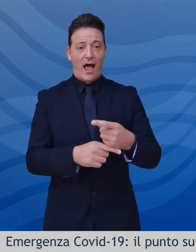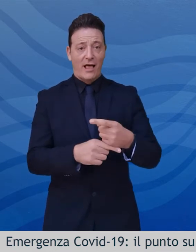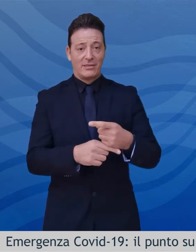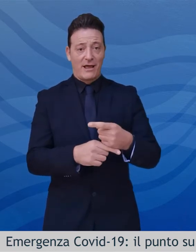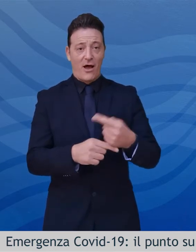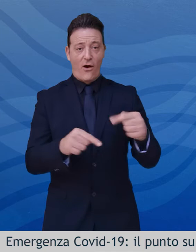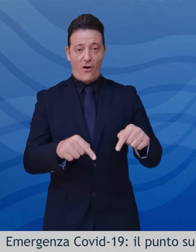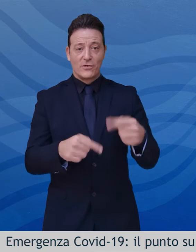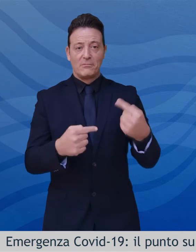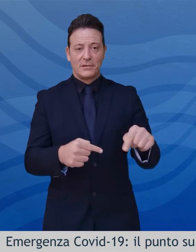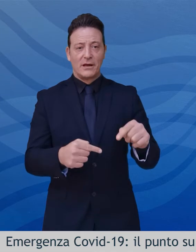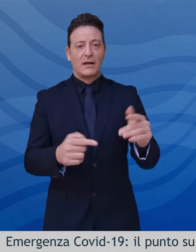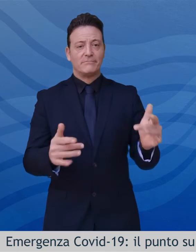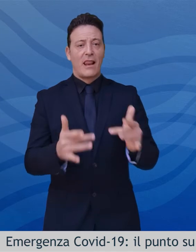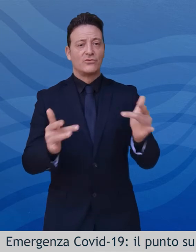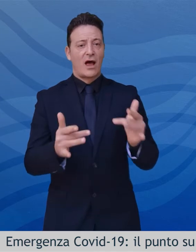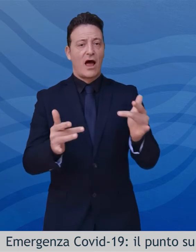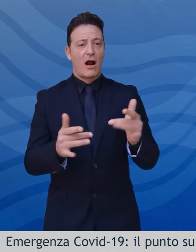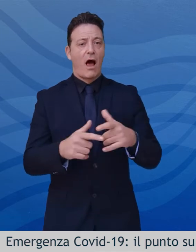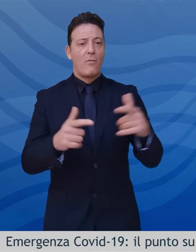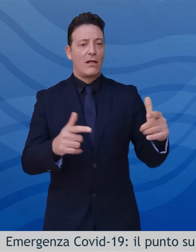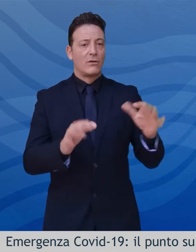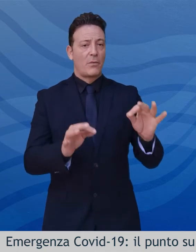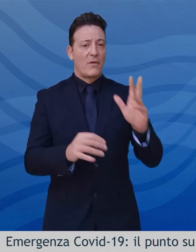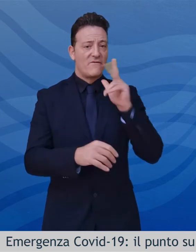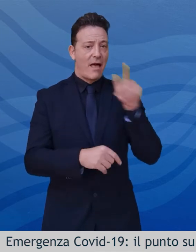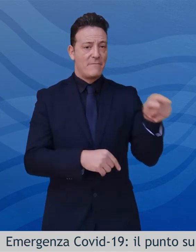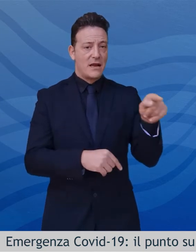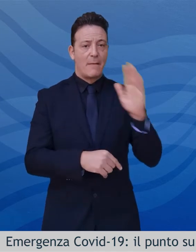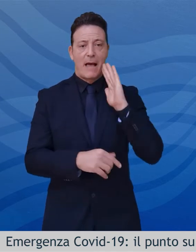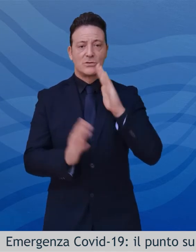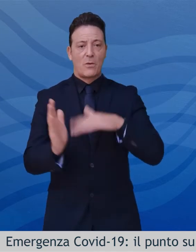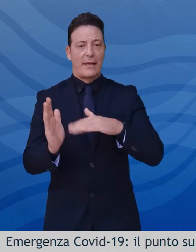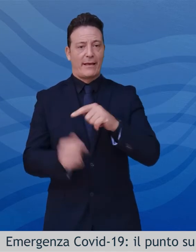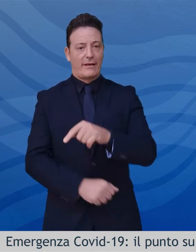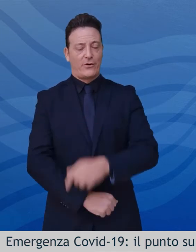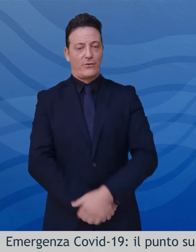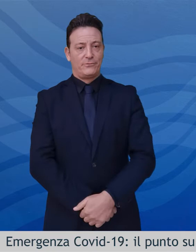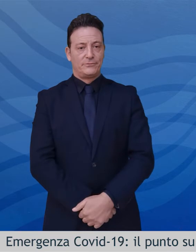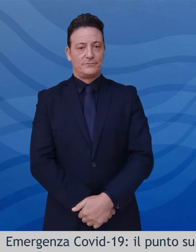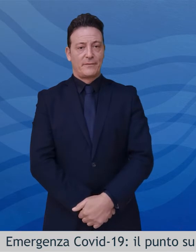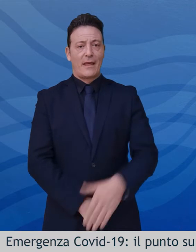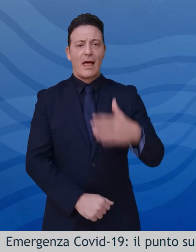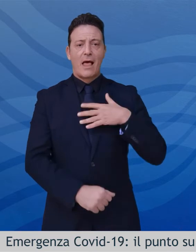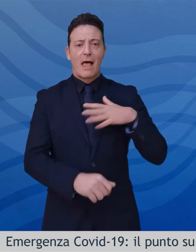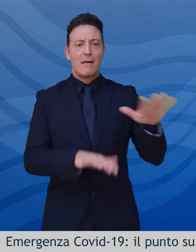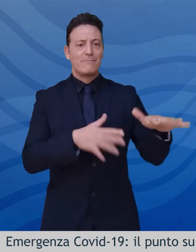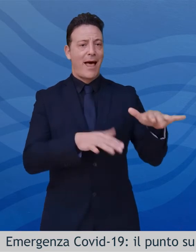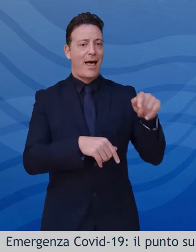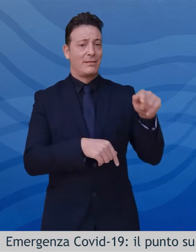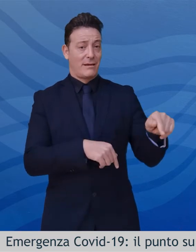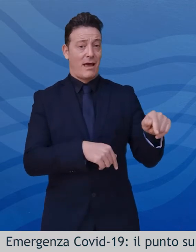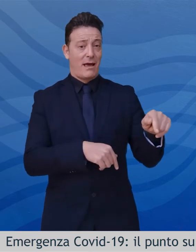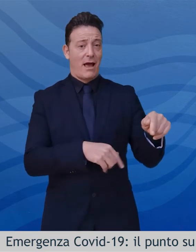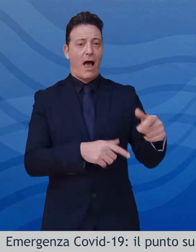esame, risultano in lieve prevalenza i soggetti di sesso femminile rispetto a quelli di sesso maschile, con un'età media che